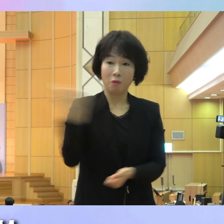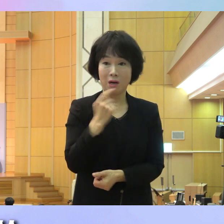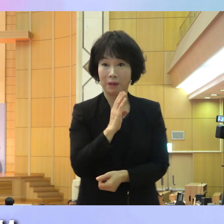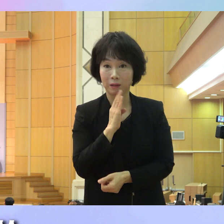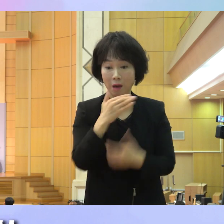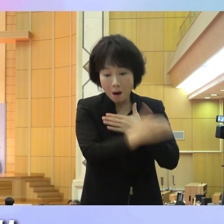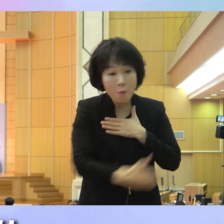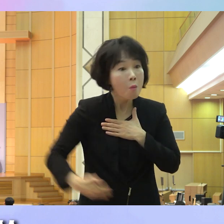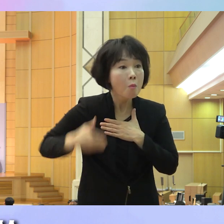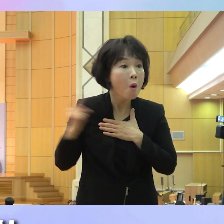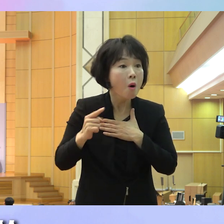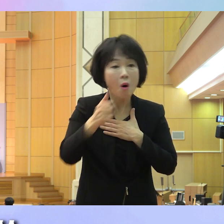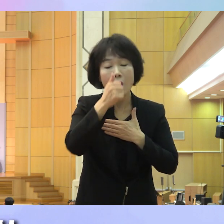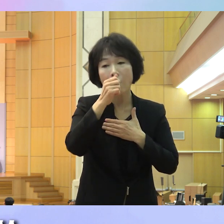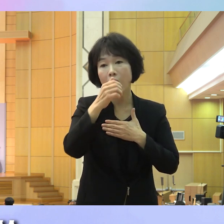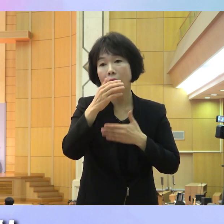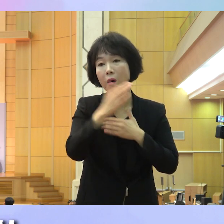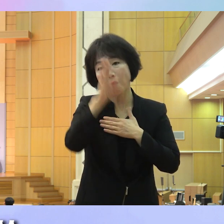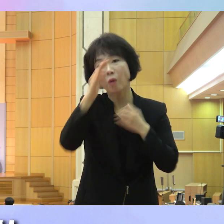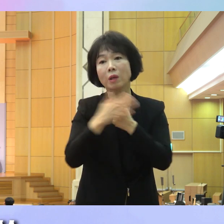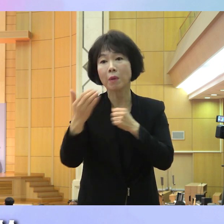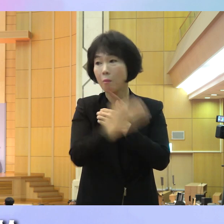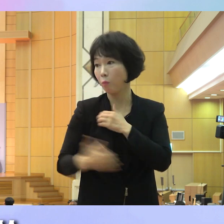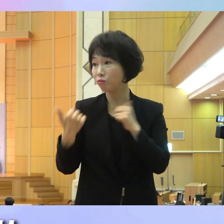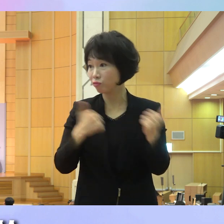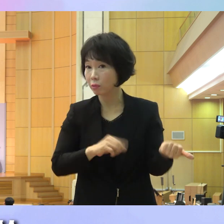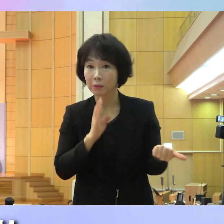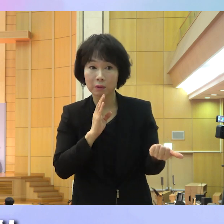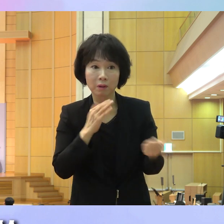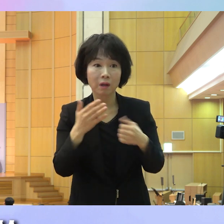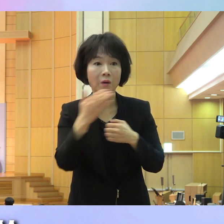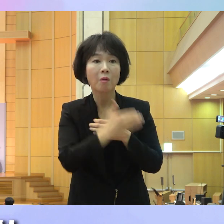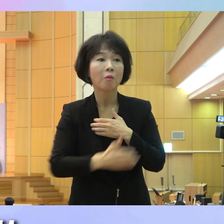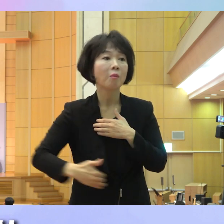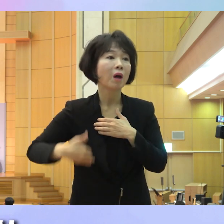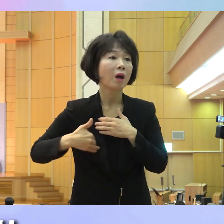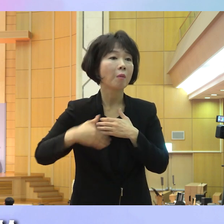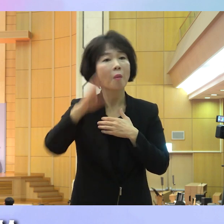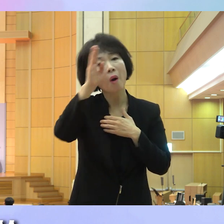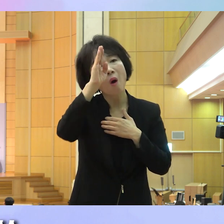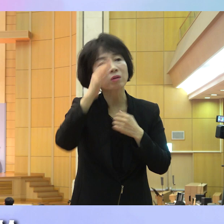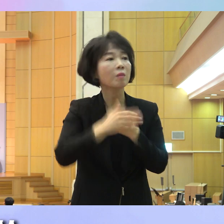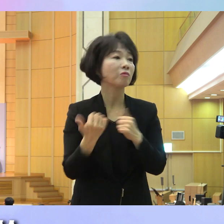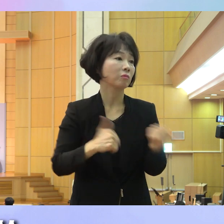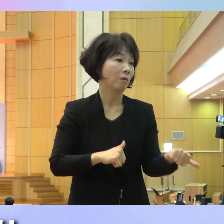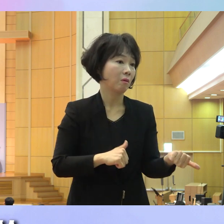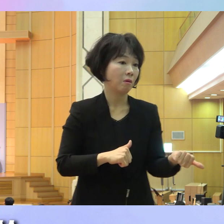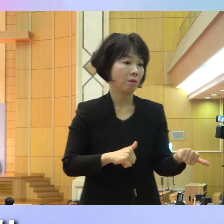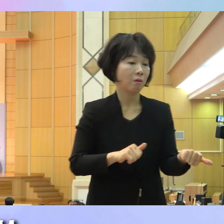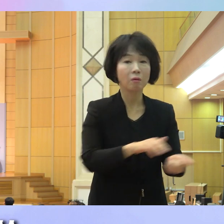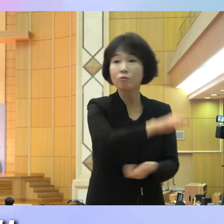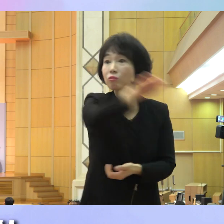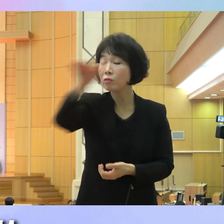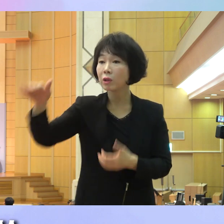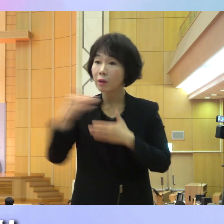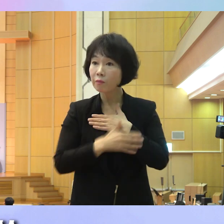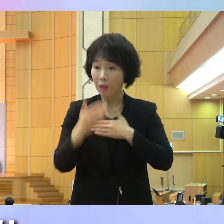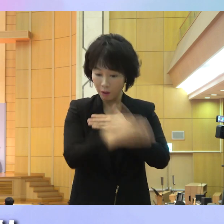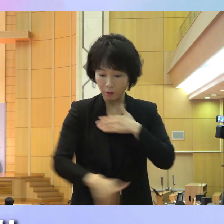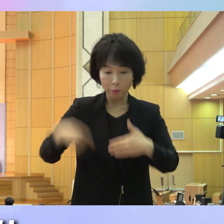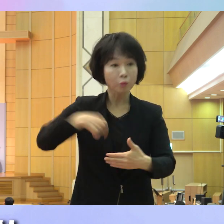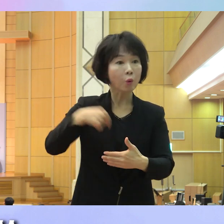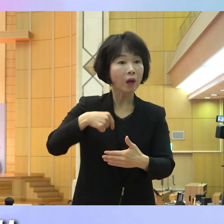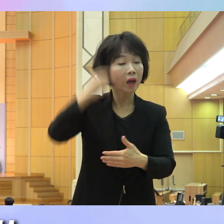말며 죽는단 말이죠. 그러면 육체도 살다가 죽는 것처럼 내 속에 영혼이라고 하는 것이